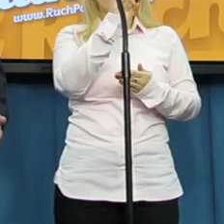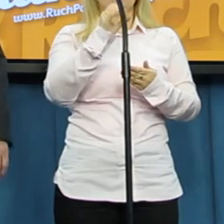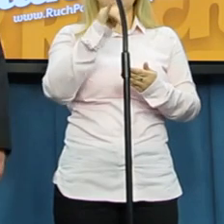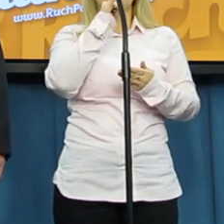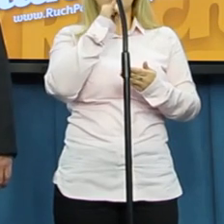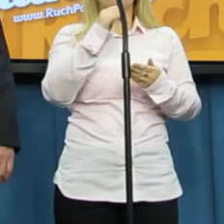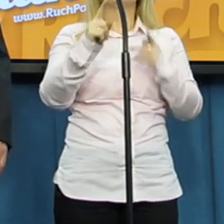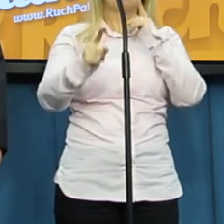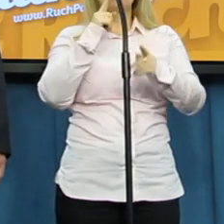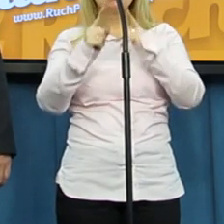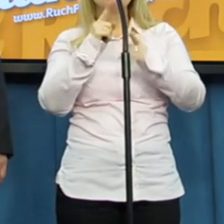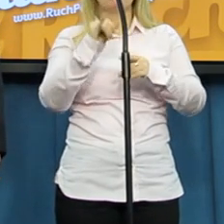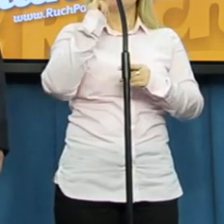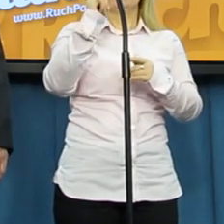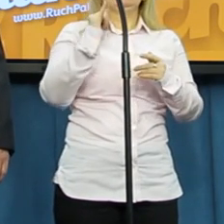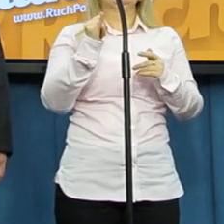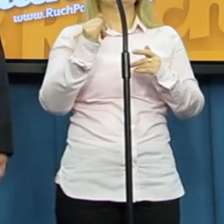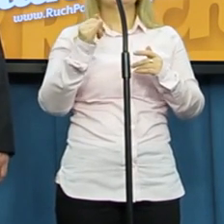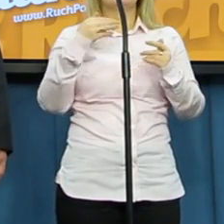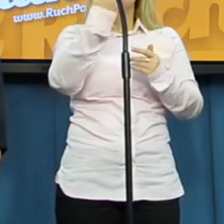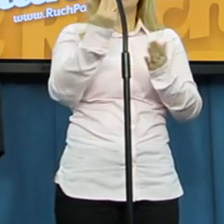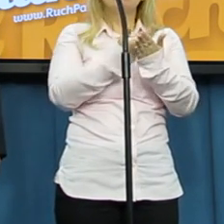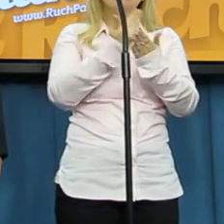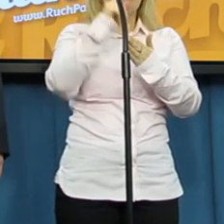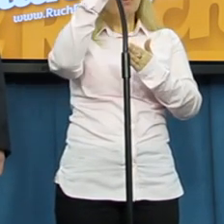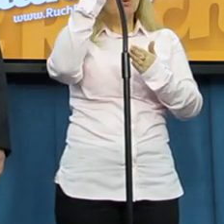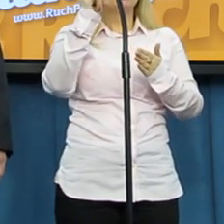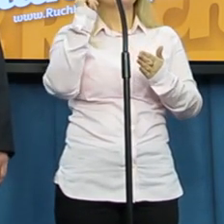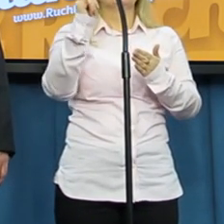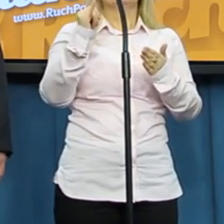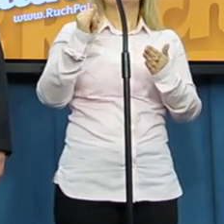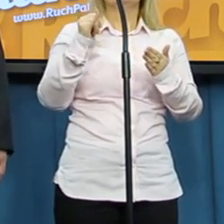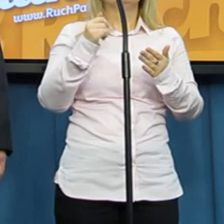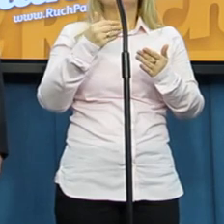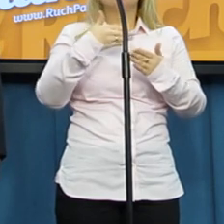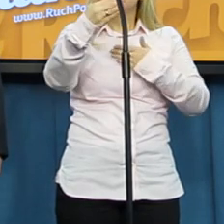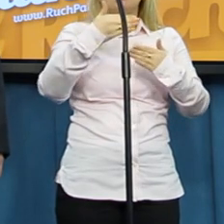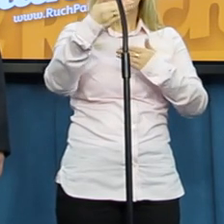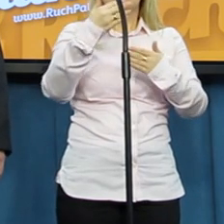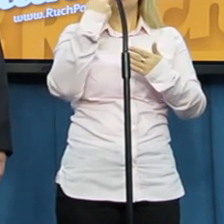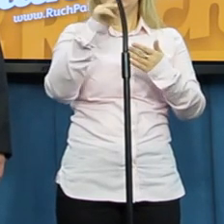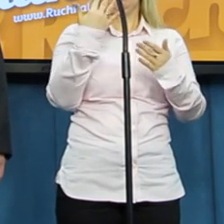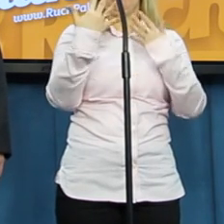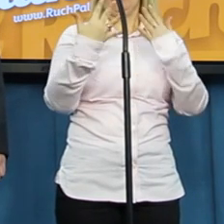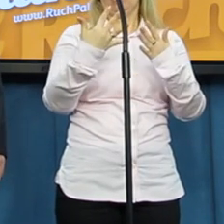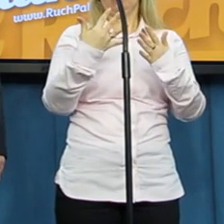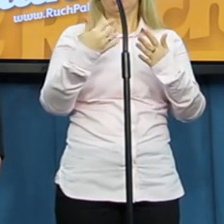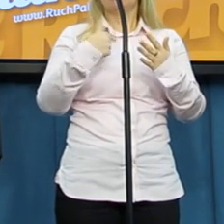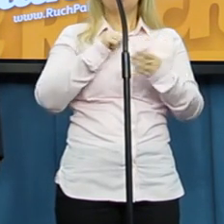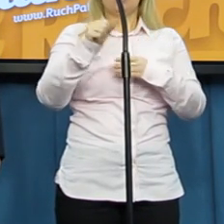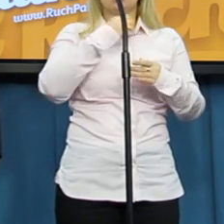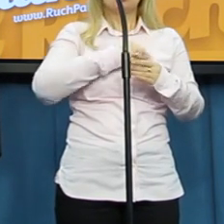więcej wiedzy, chciałbym zainspirować ich nowymi pomysłami, ponieważ nam jest czymś zupełnie żenującym ten ping-pong, który odbywa się między